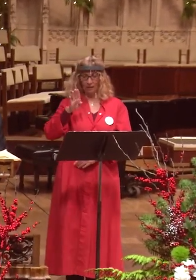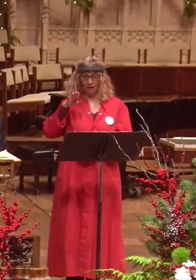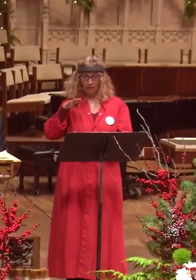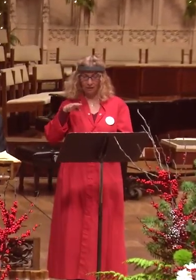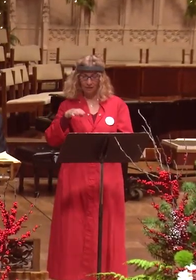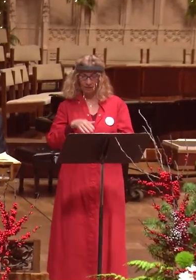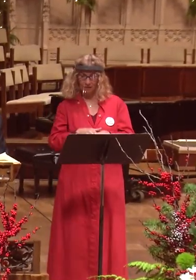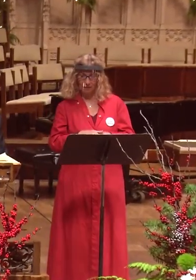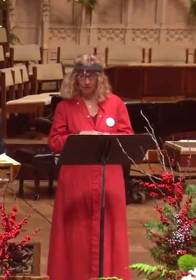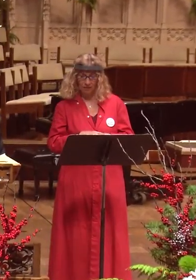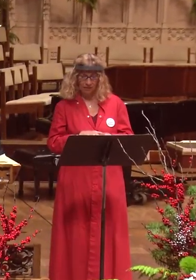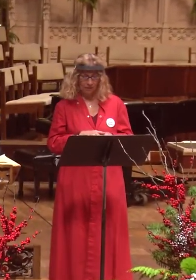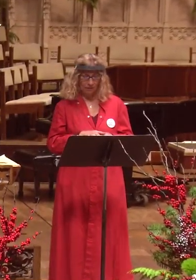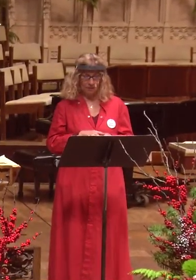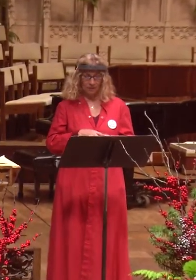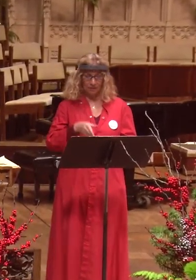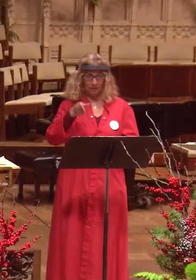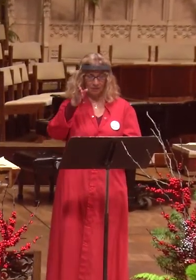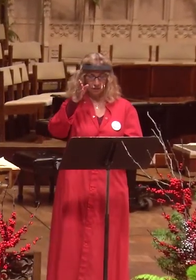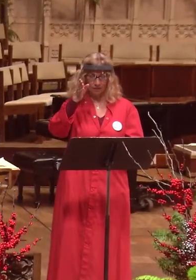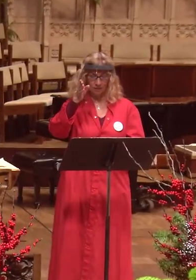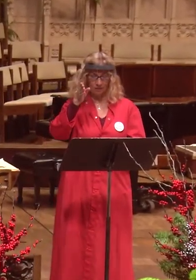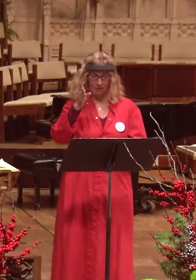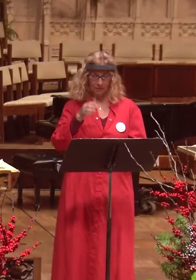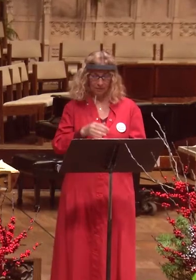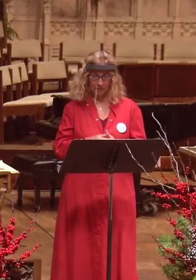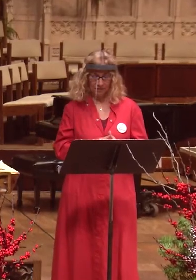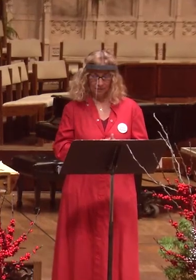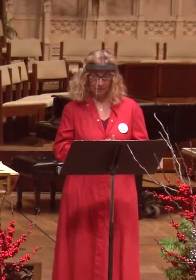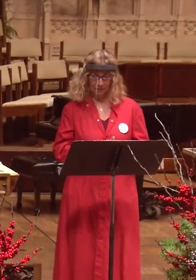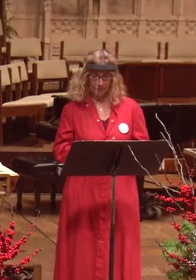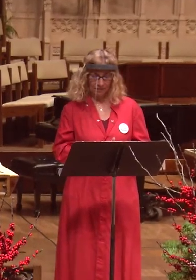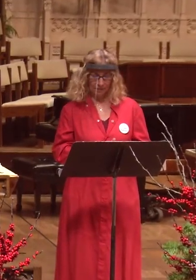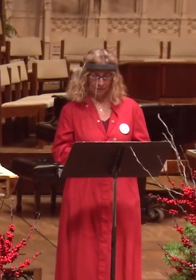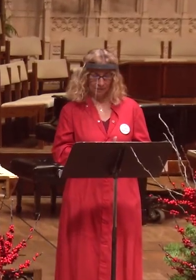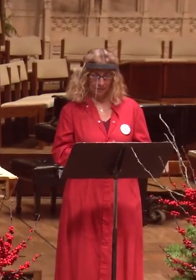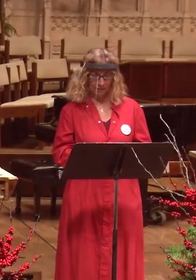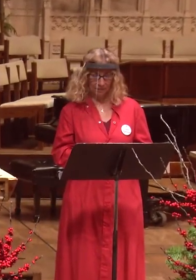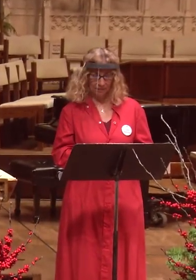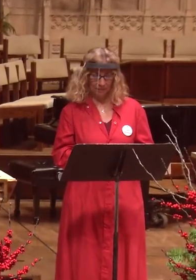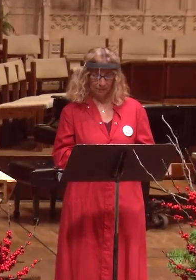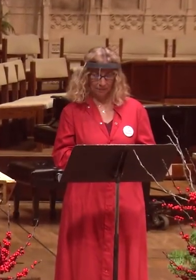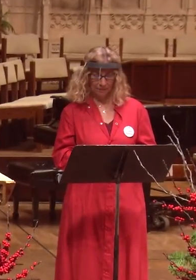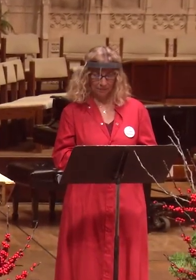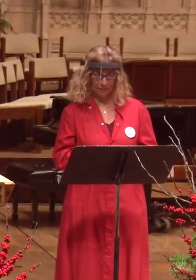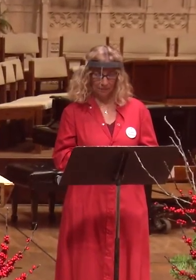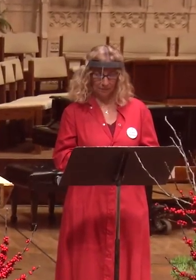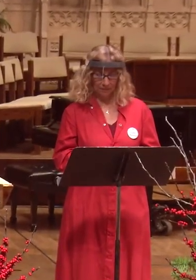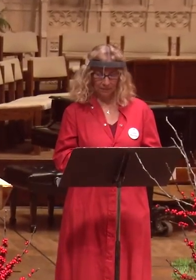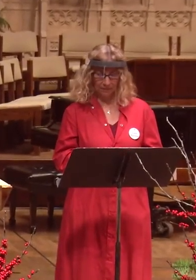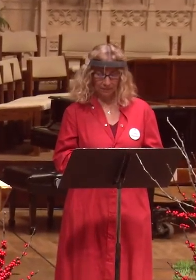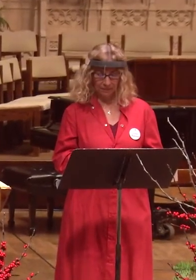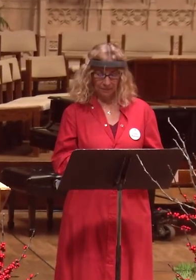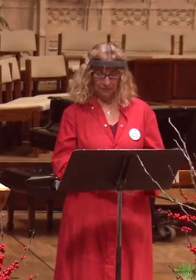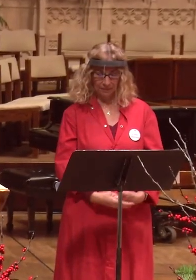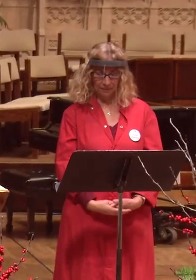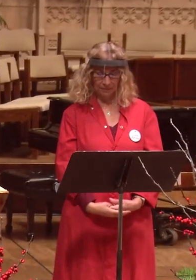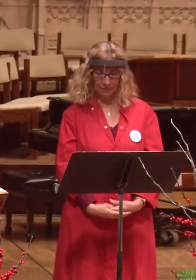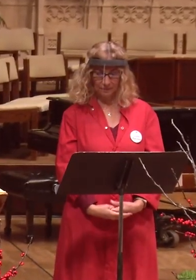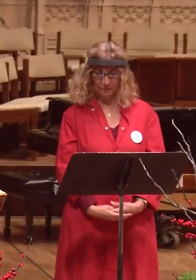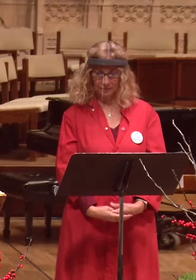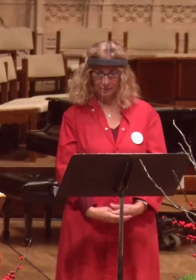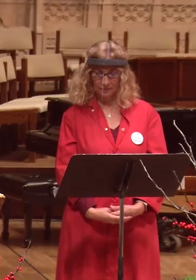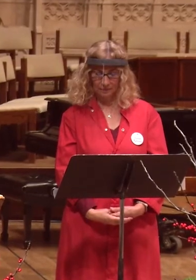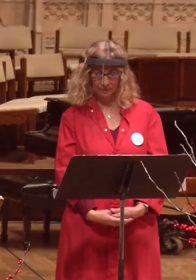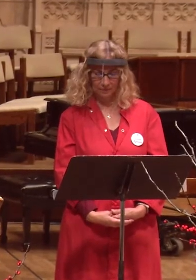simple murmullo. Delante de ti estábamos, Señor, como cuando una mujer encinta se le acerca el momento